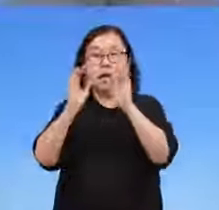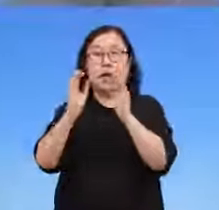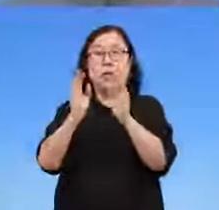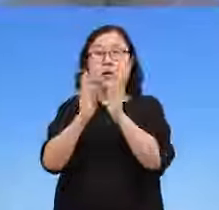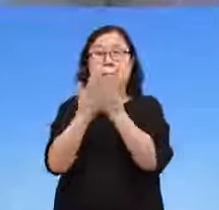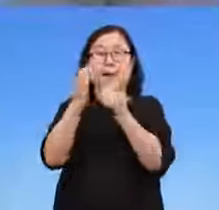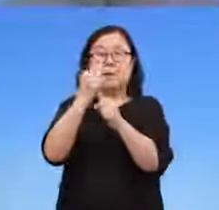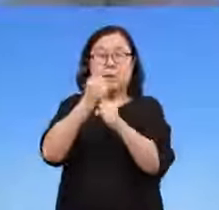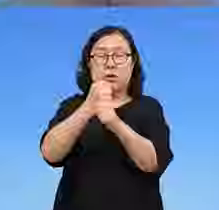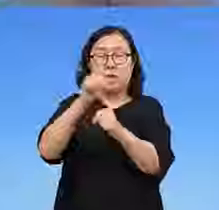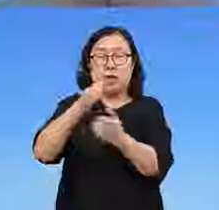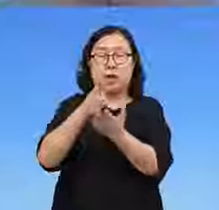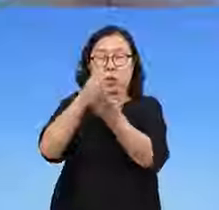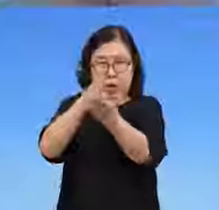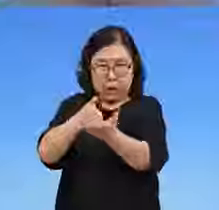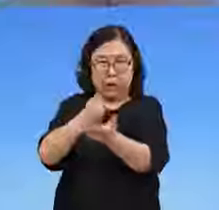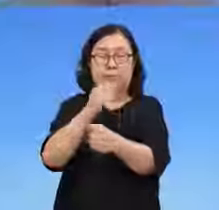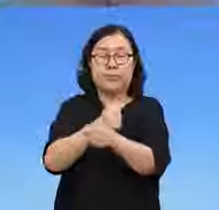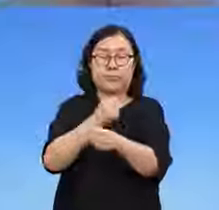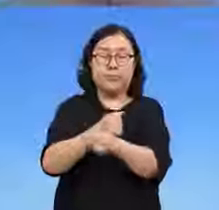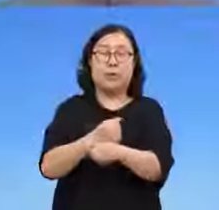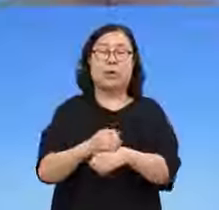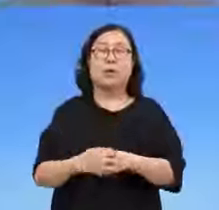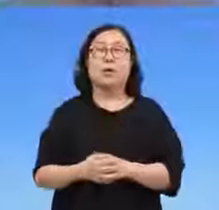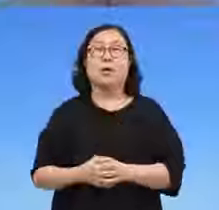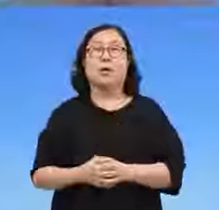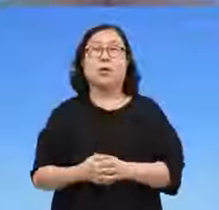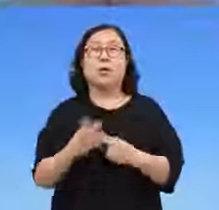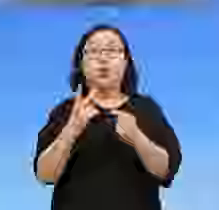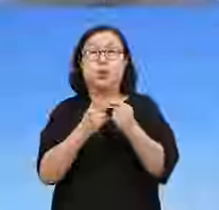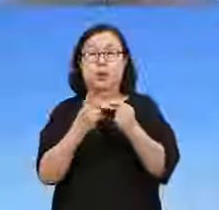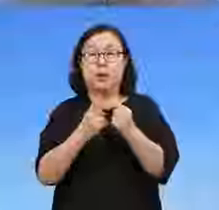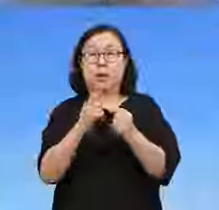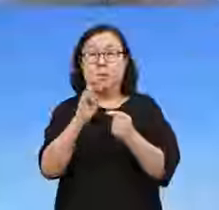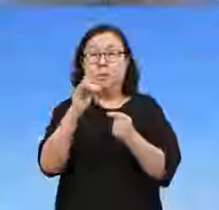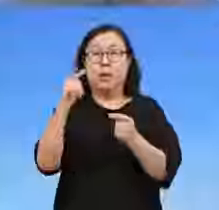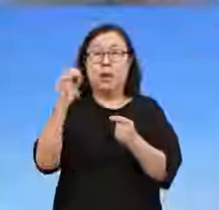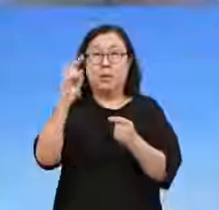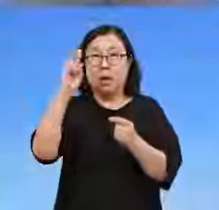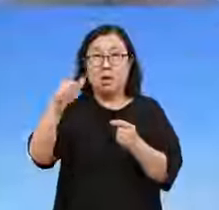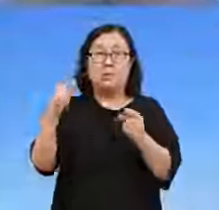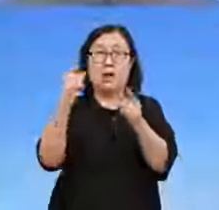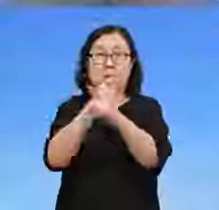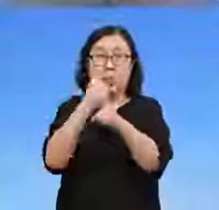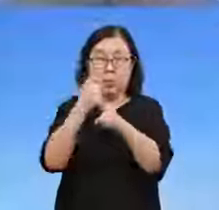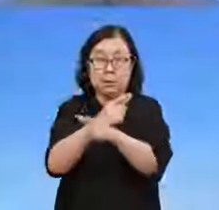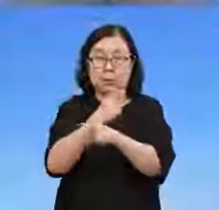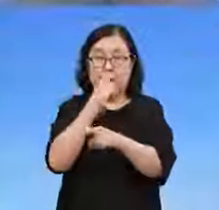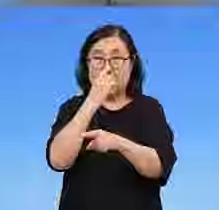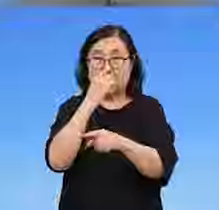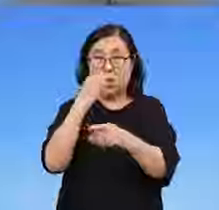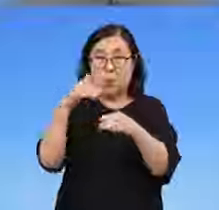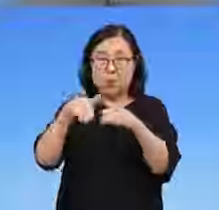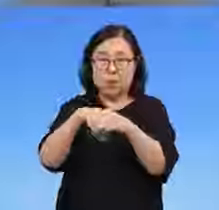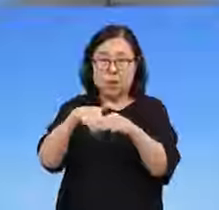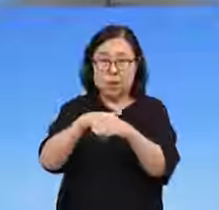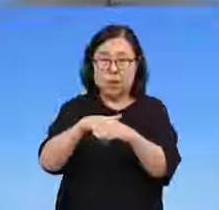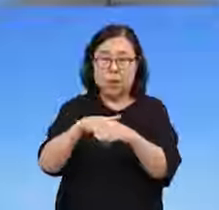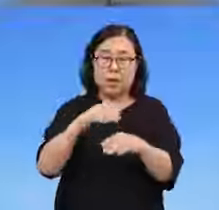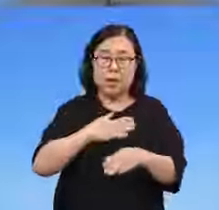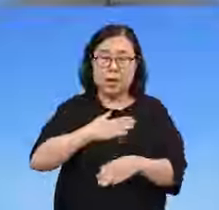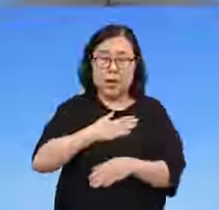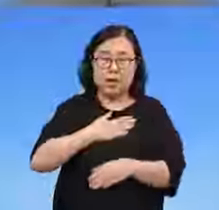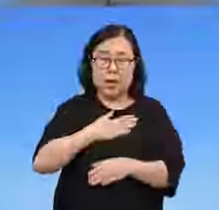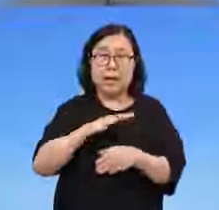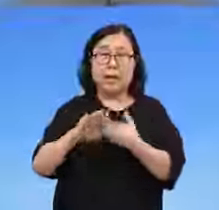출판사에 건의하기로 했고요. 그리고 두 번째로는 이게 그 번역만 고쳐서 되는 게 아니고요. 문화적인 정서가 다르기